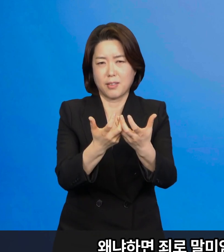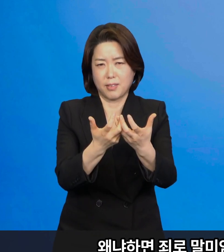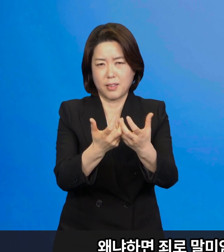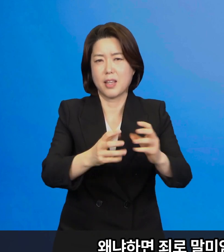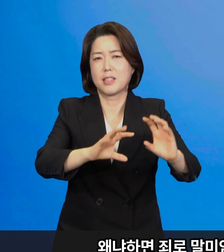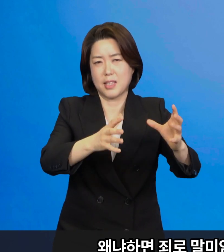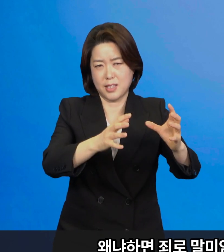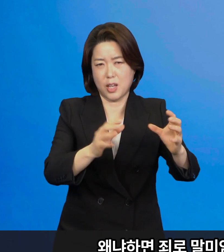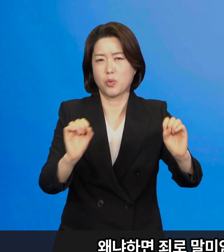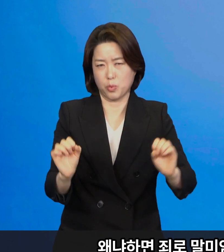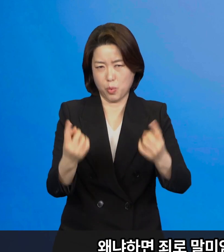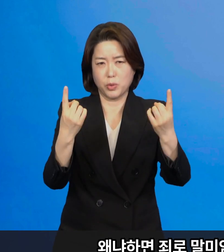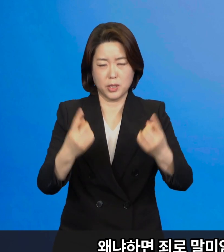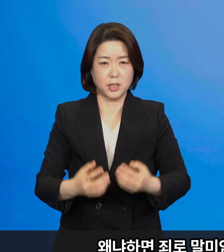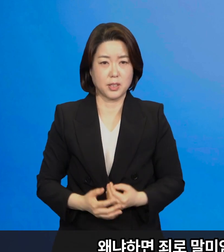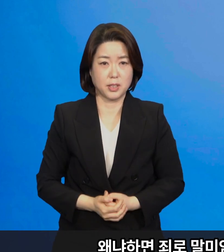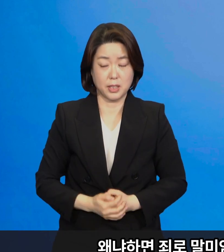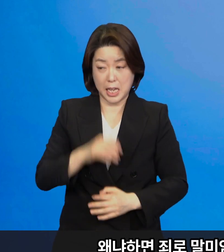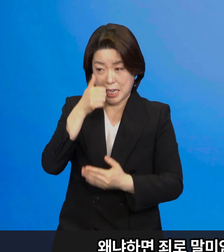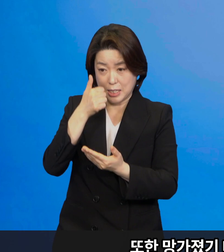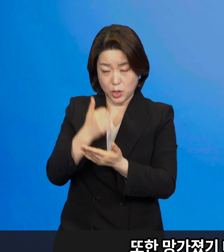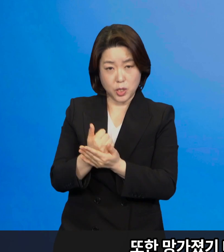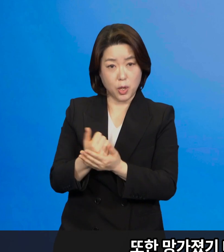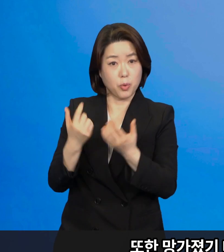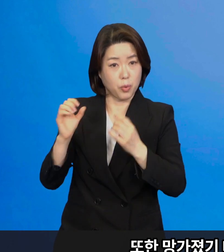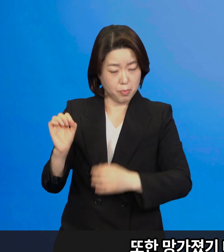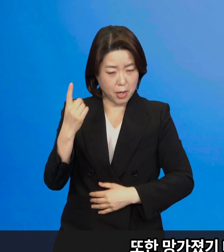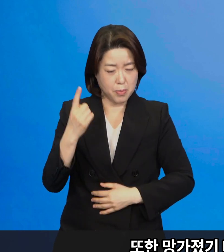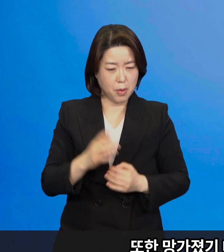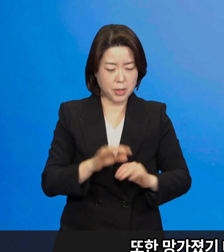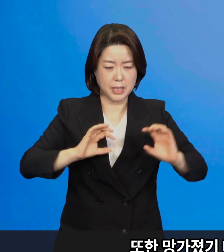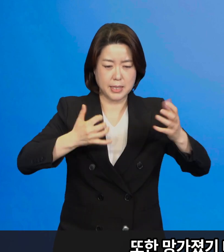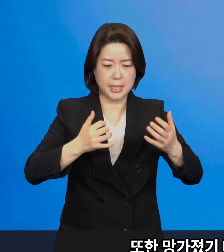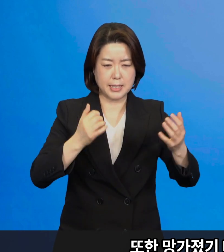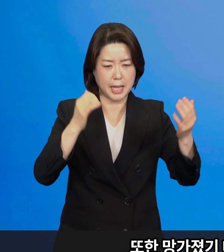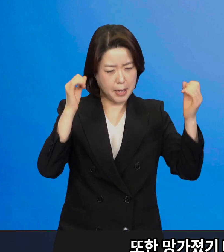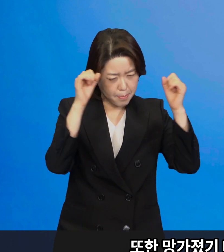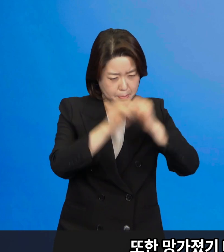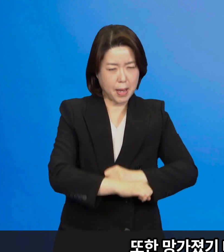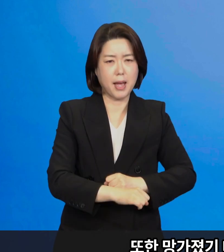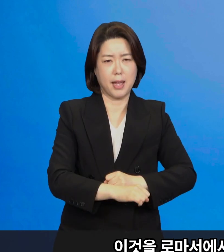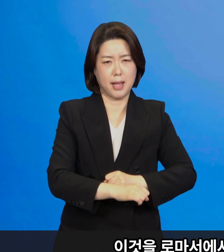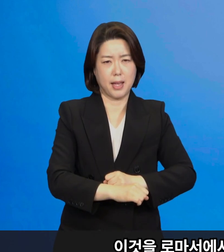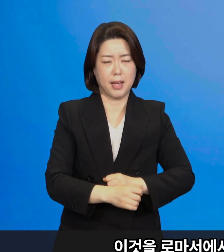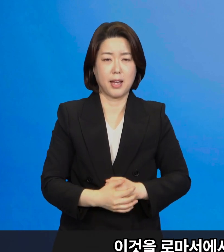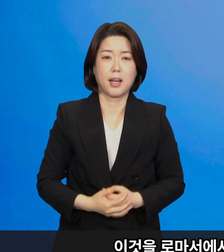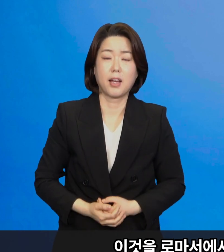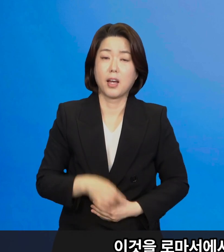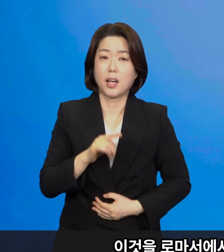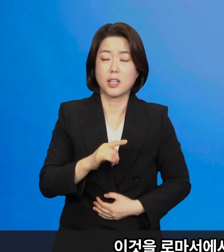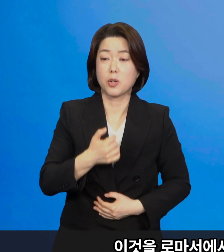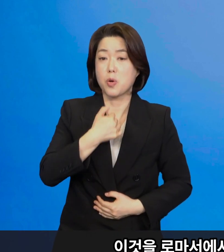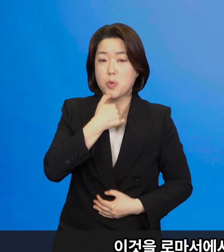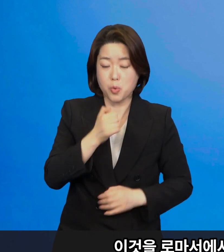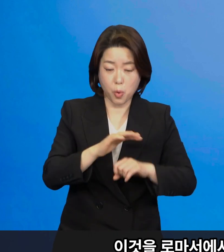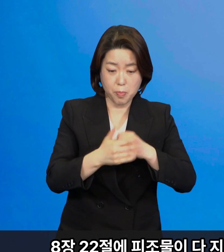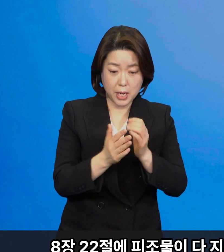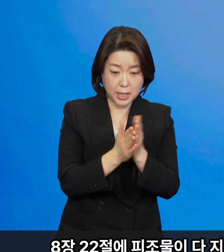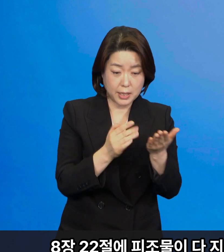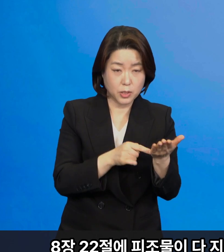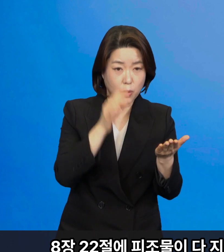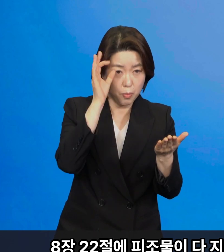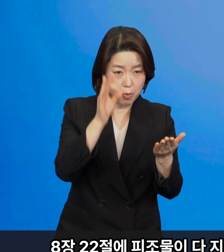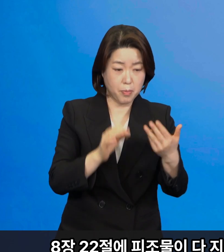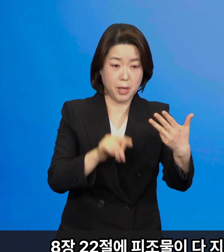왜냐하면 죄로 말미암아 이 세상이 깨어졌고 또한 망가졌기 때문에 그렇습니다. 이것을 로마서에서 이렇게 표현을 해요.